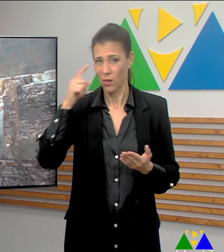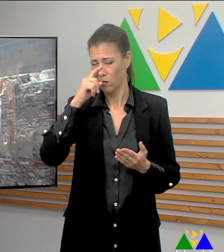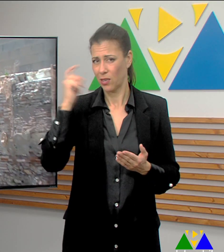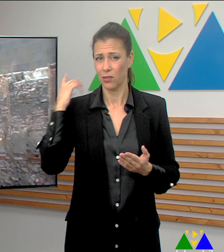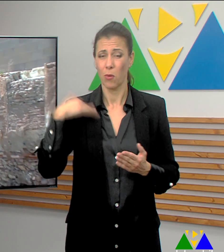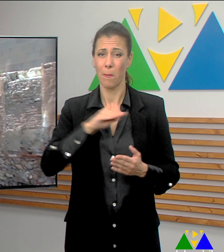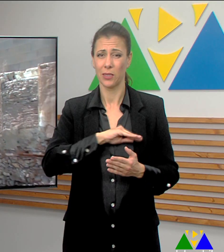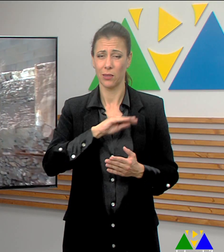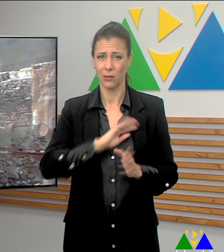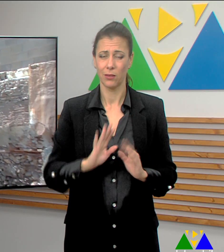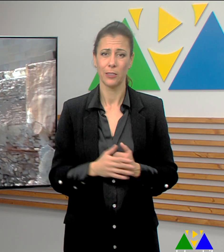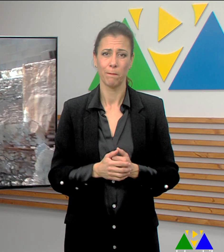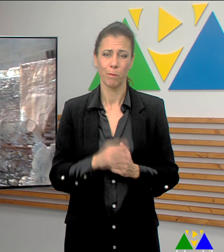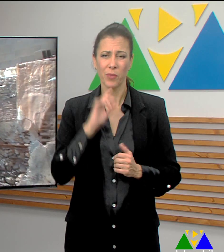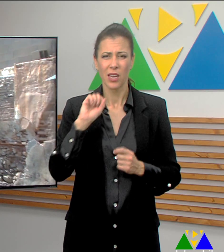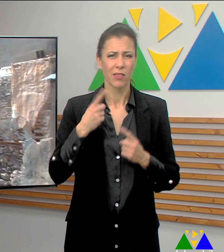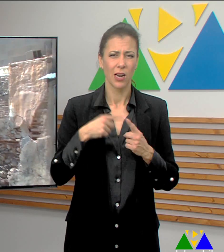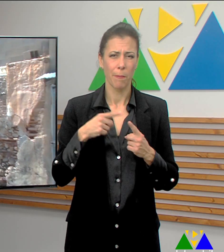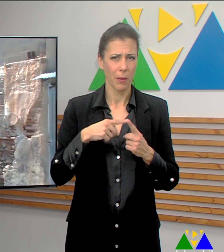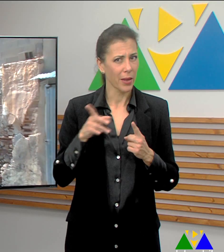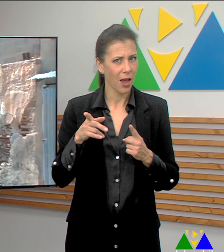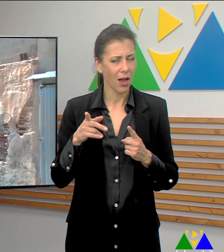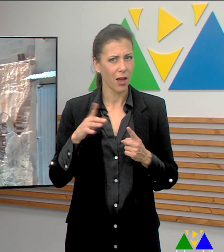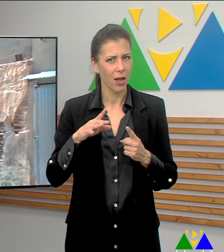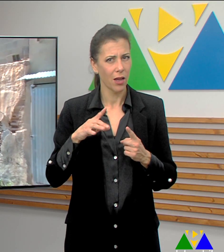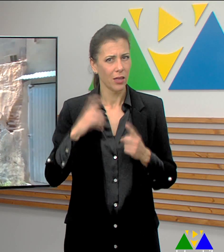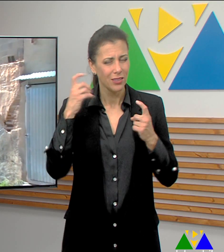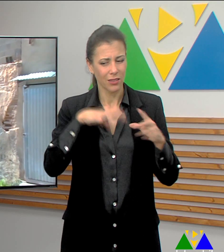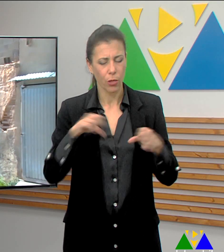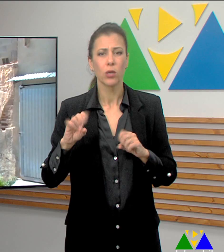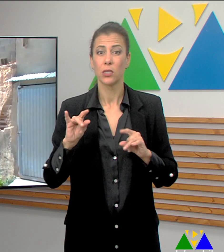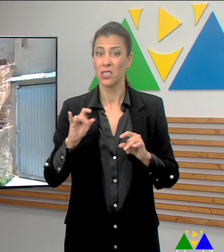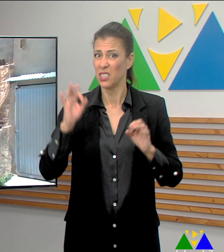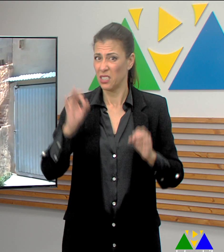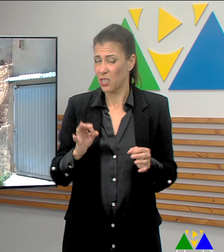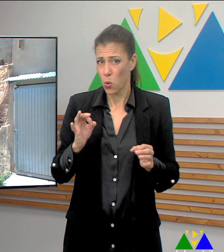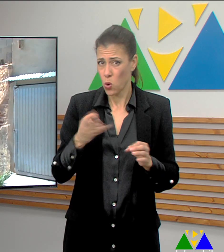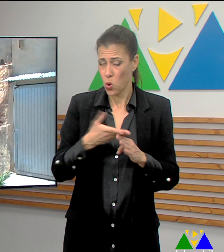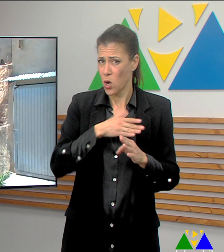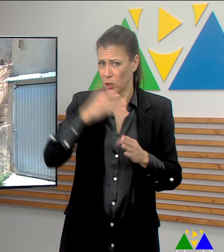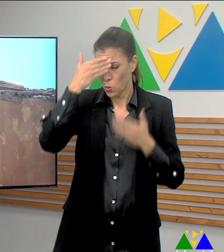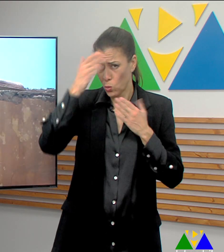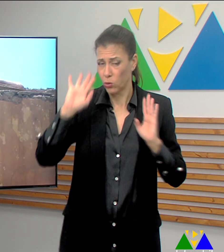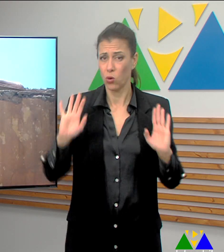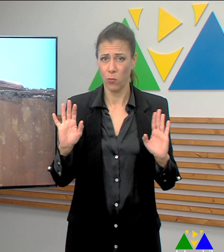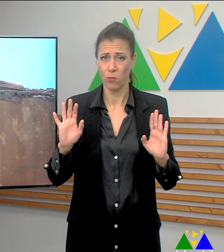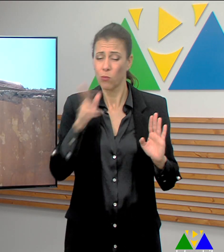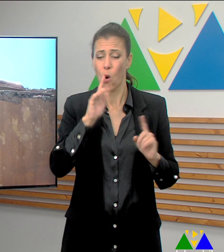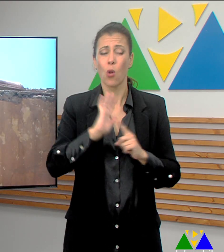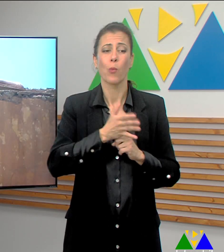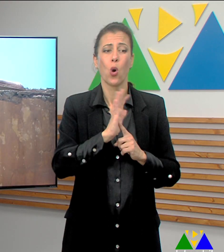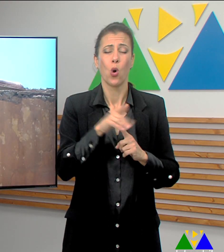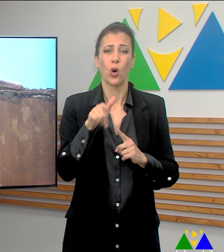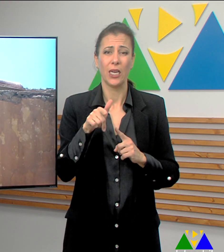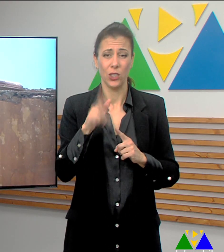¿no? De las primeras intenciones, ¿no? Sí, seguramente sería musulmán, seguramente también ese molino